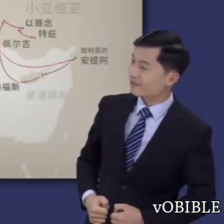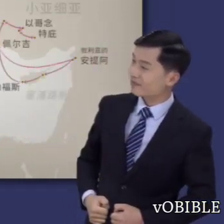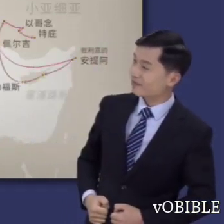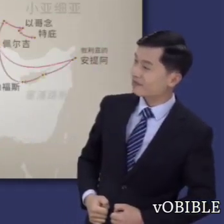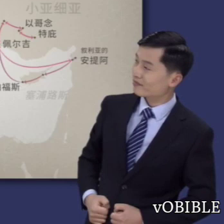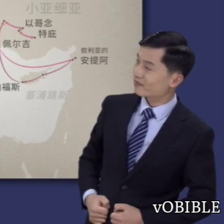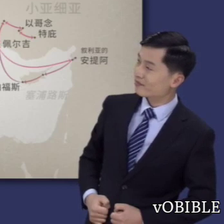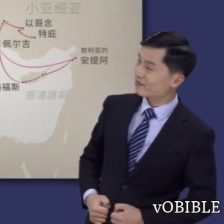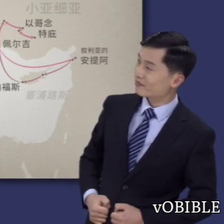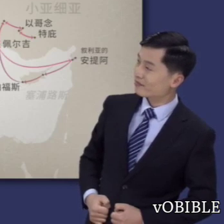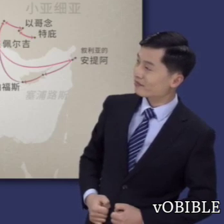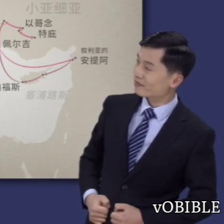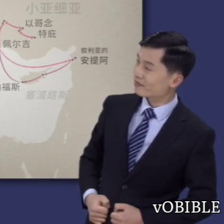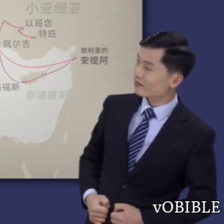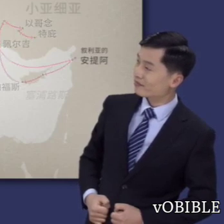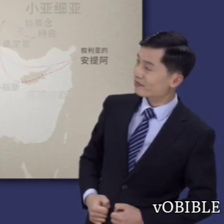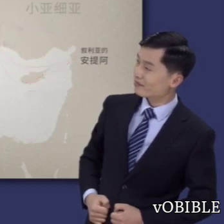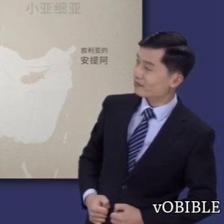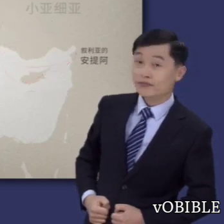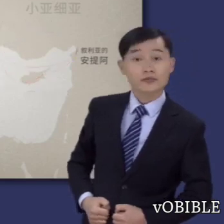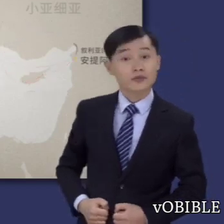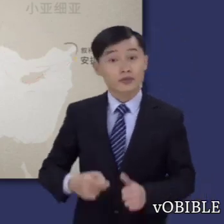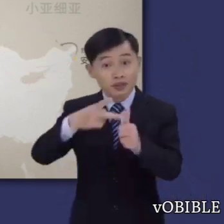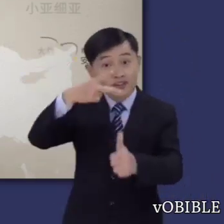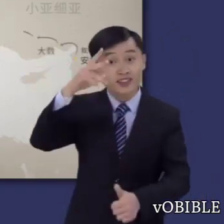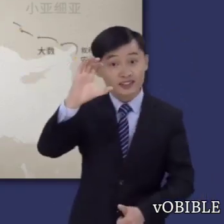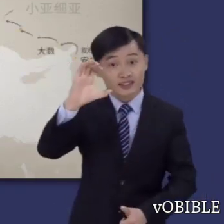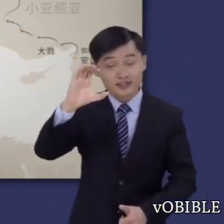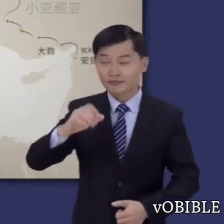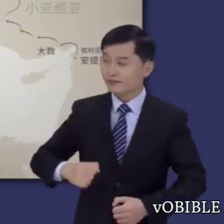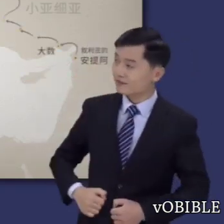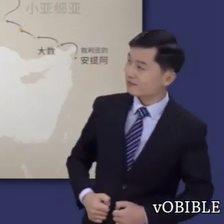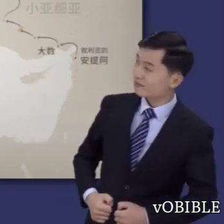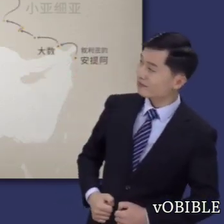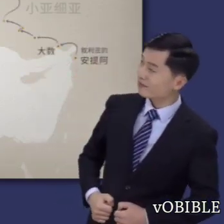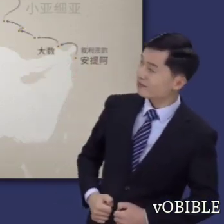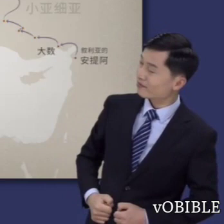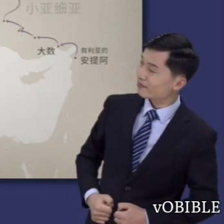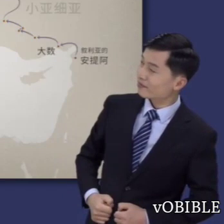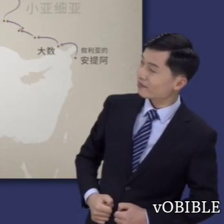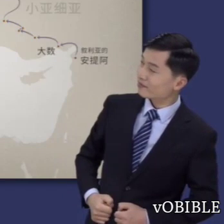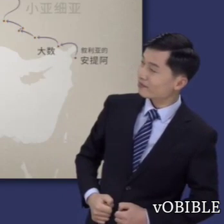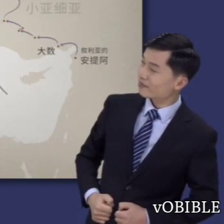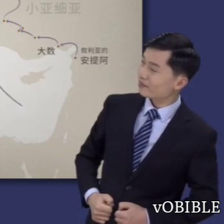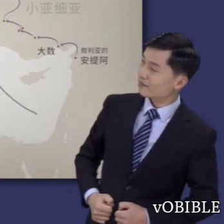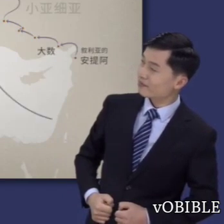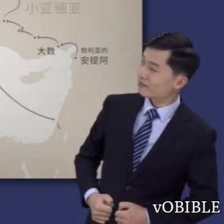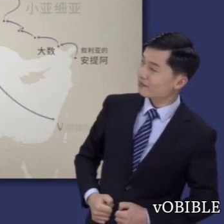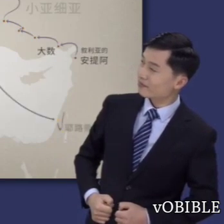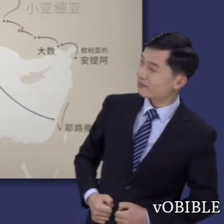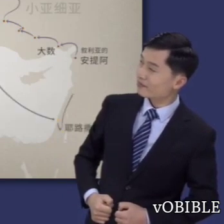塞浦路斯和小亚细亚的部分地区。保罗第二次传道旅程再次去了小亚